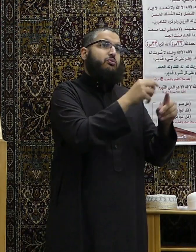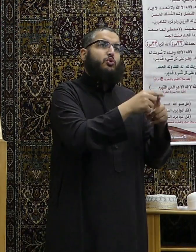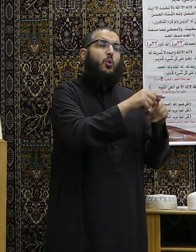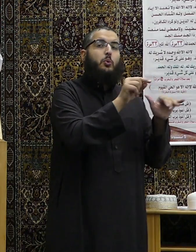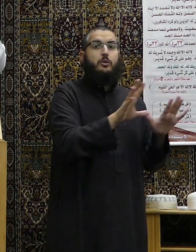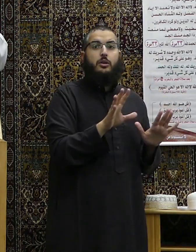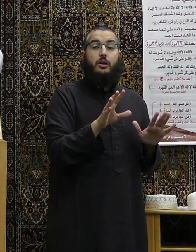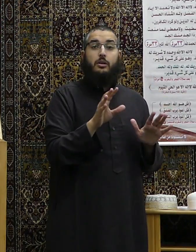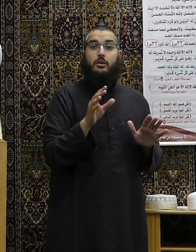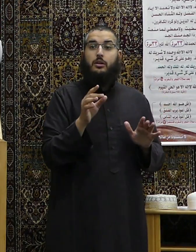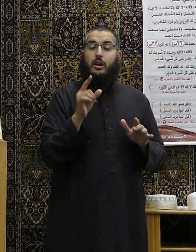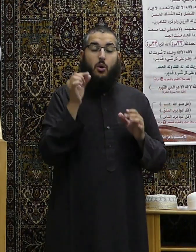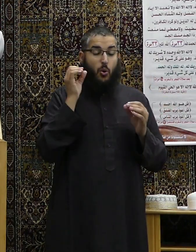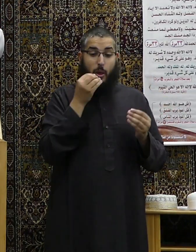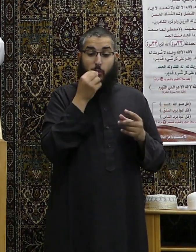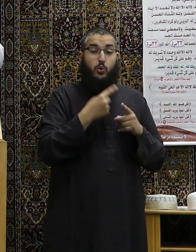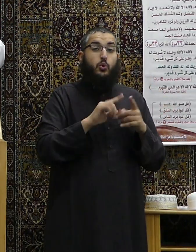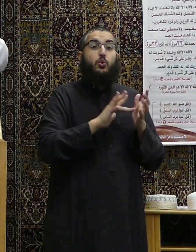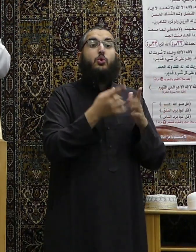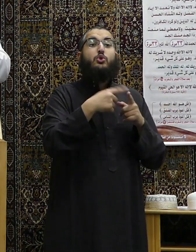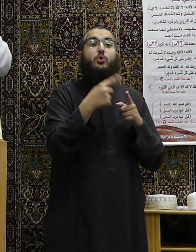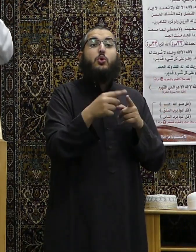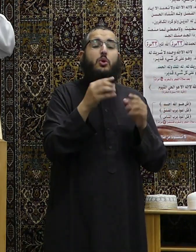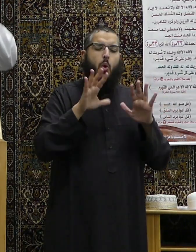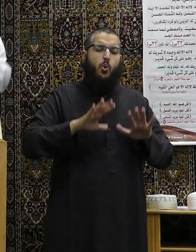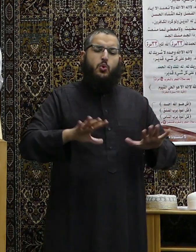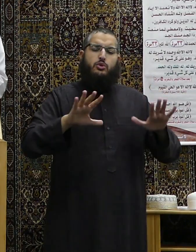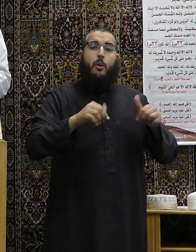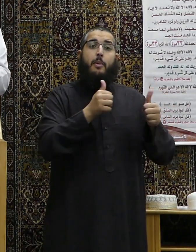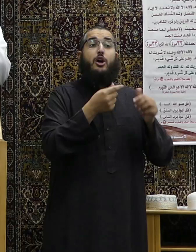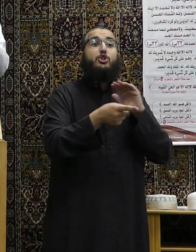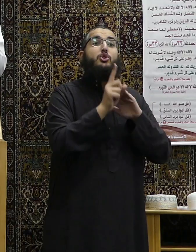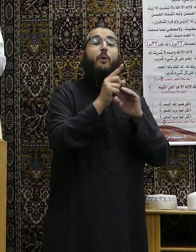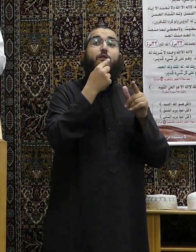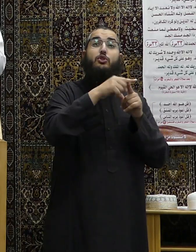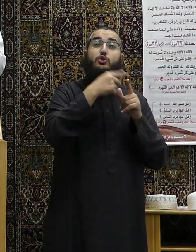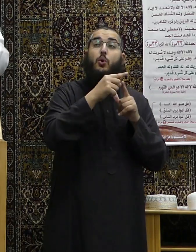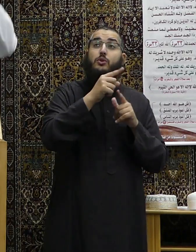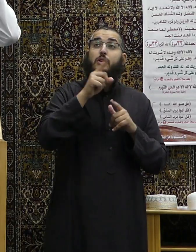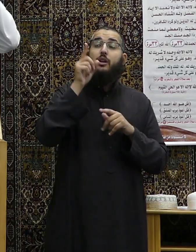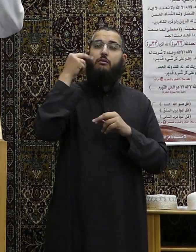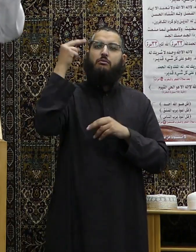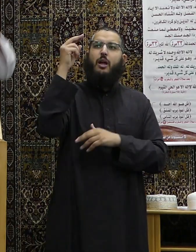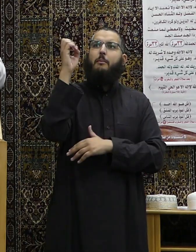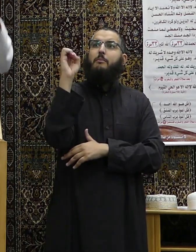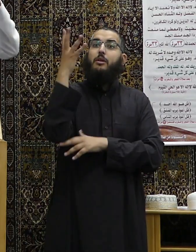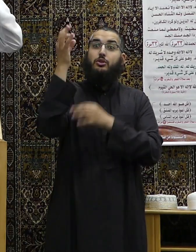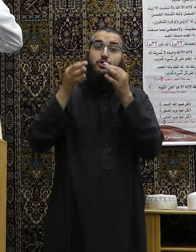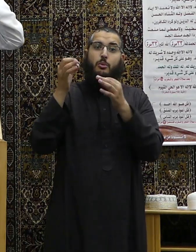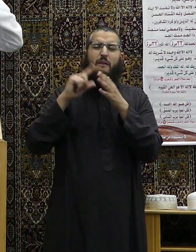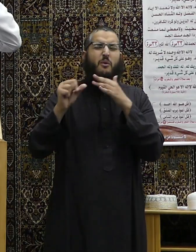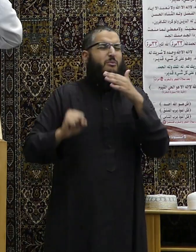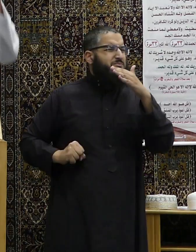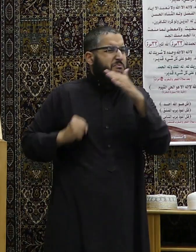shay'in khayr. La lenteur est bonne dans toutes choses, sauf pour les choses de l'au-delà. Quand il s'agit de l'au-delà, mon frère, ça y est, tu dois